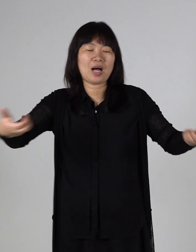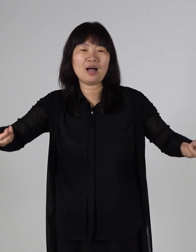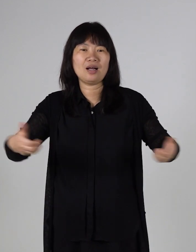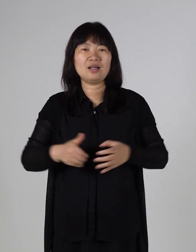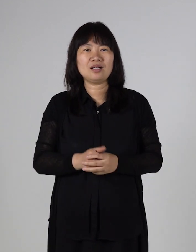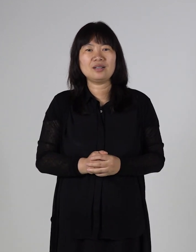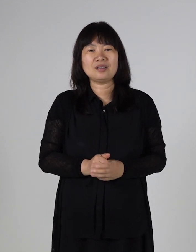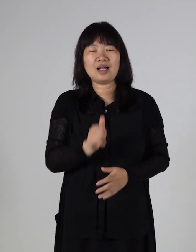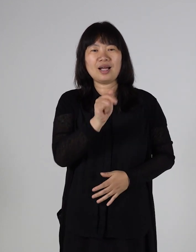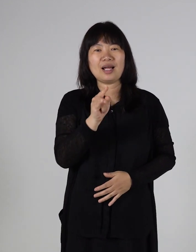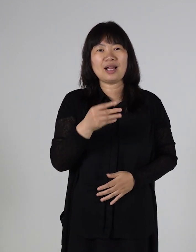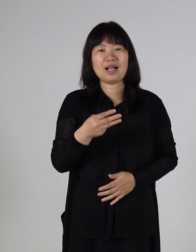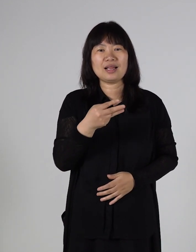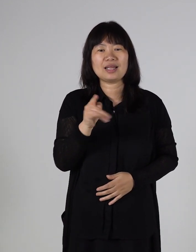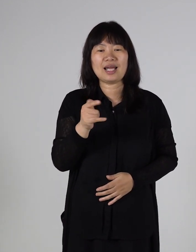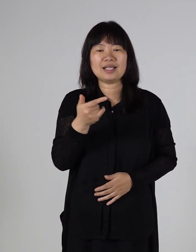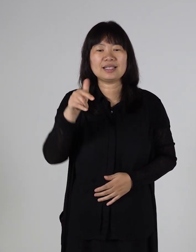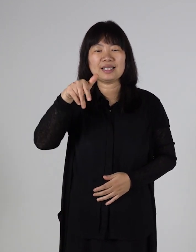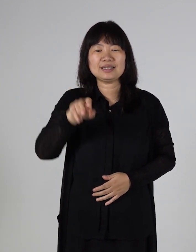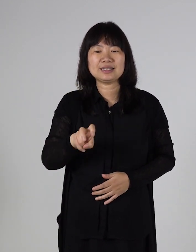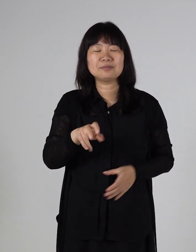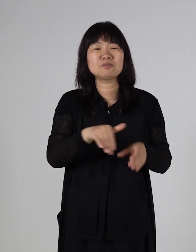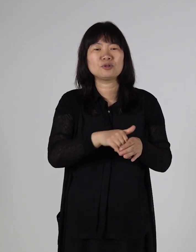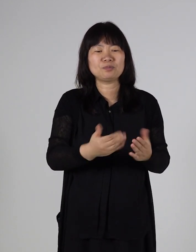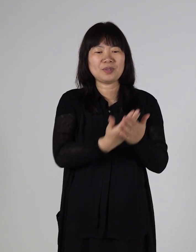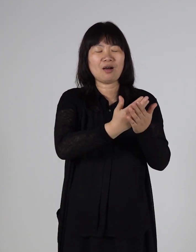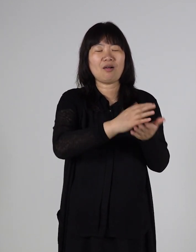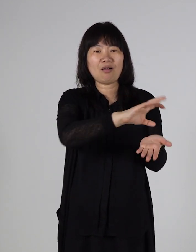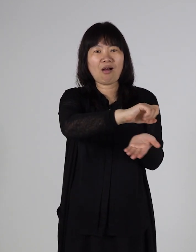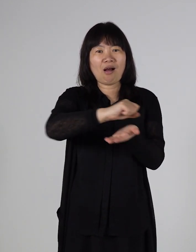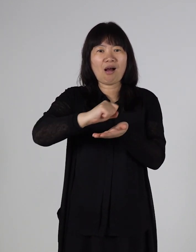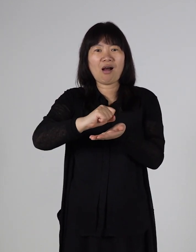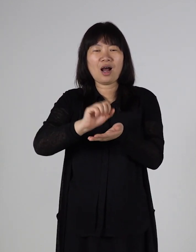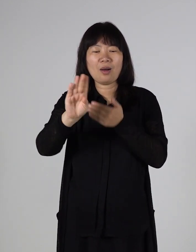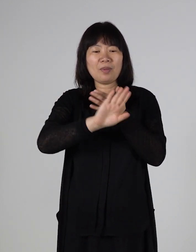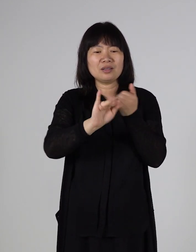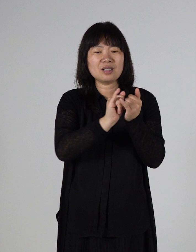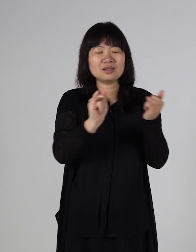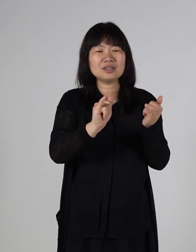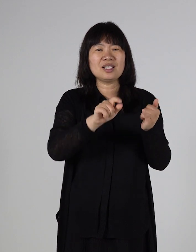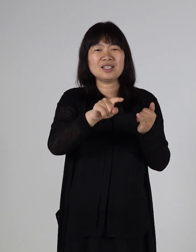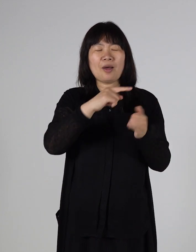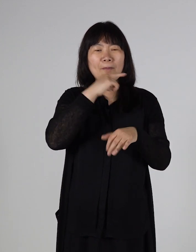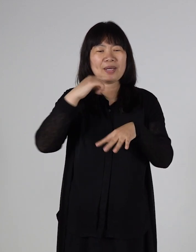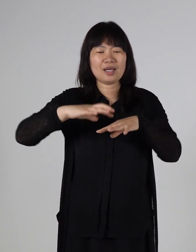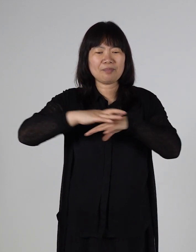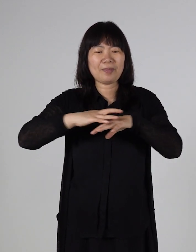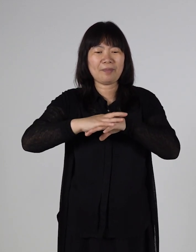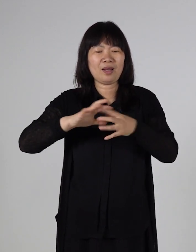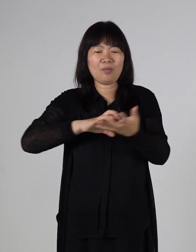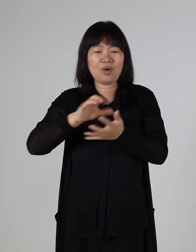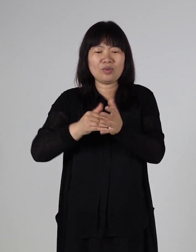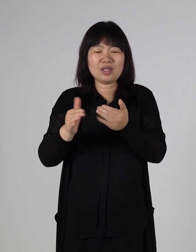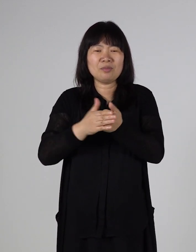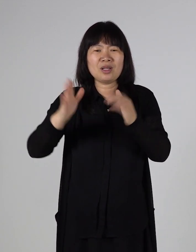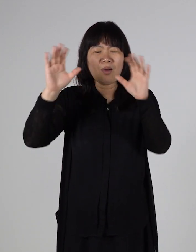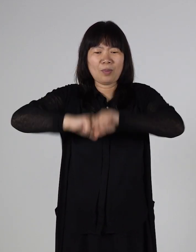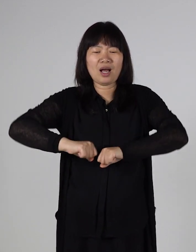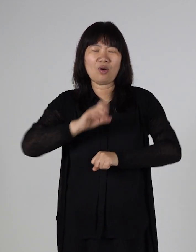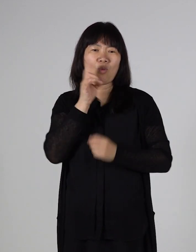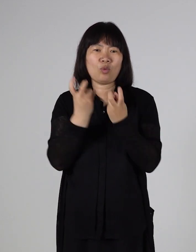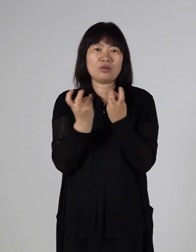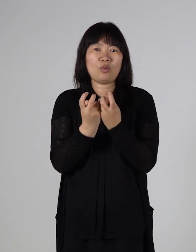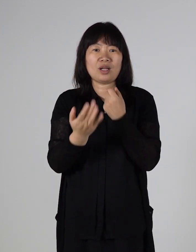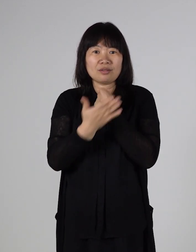헬레니즘 문명이 들어오면서 바리새인들이 야, 이러다 다 섞여서 다 공멸하겠다 해서